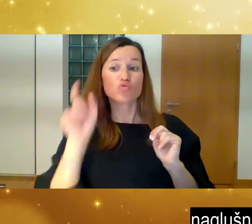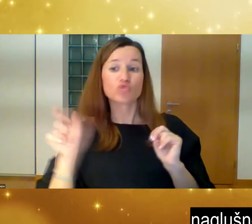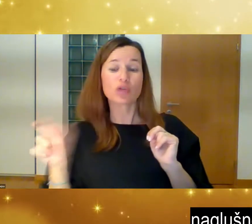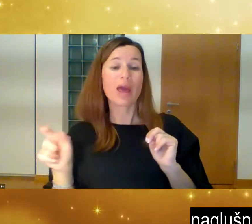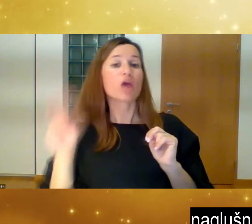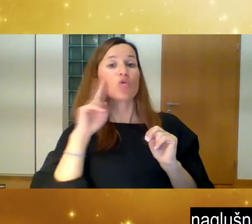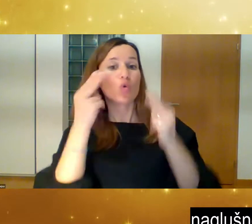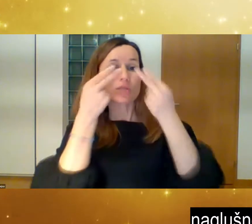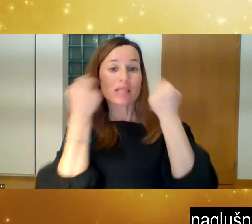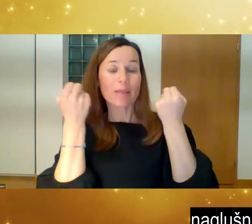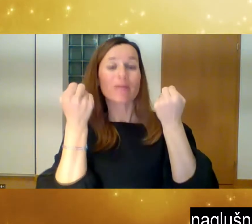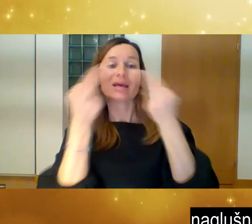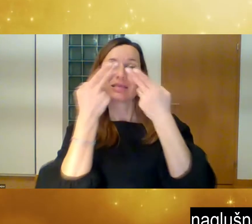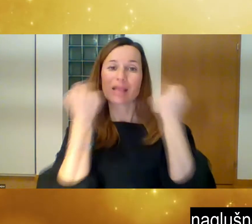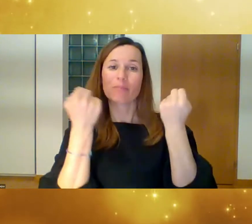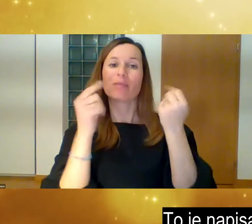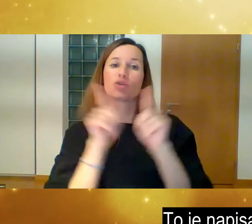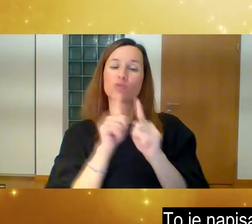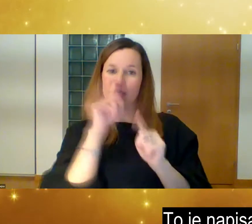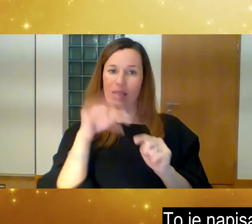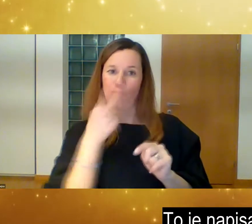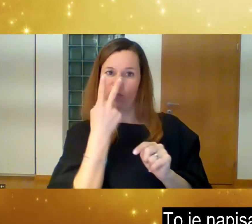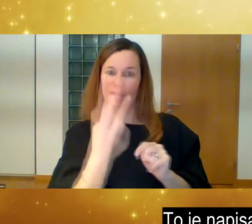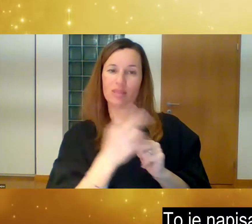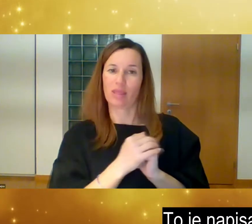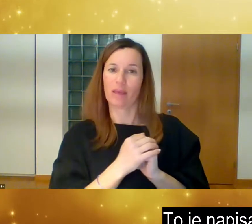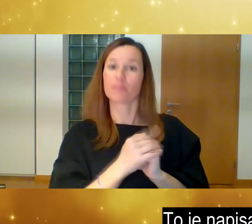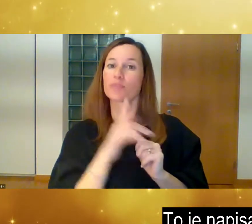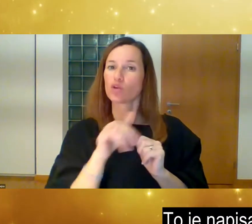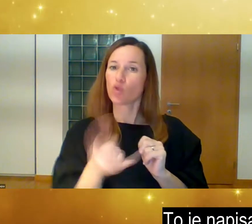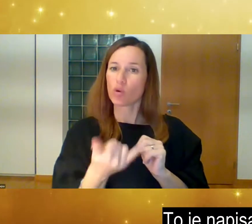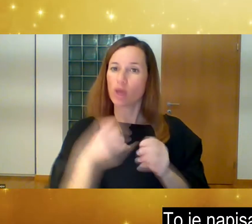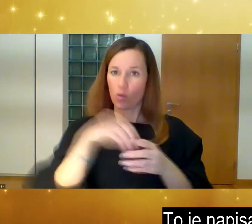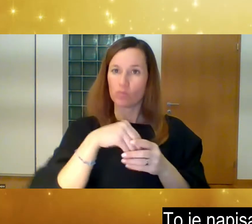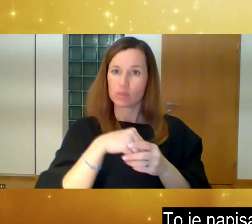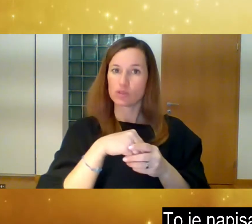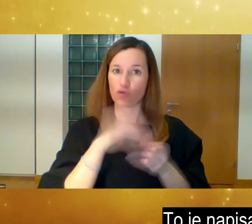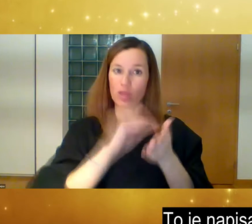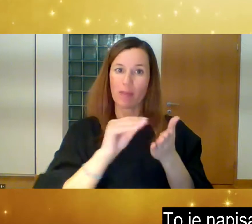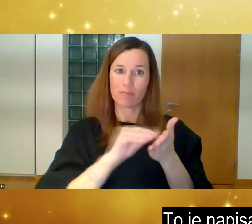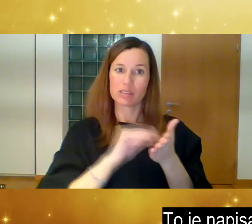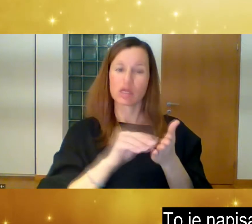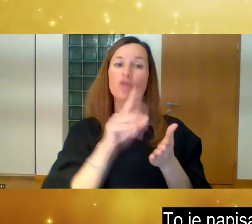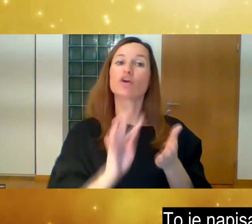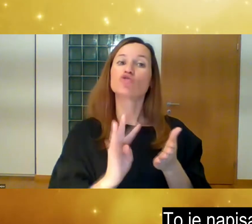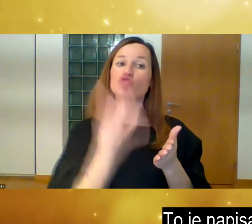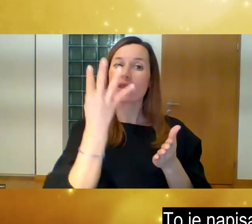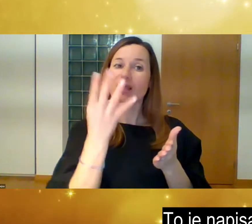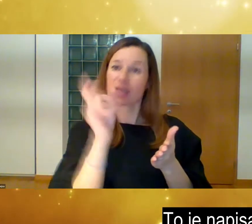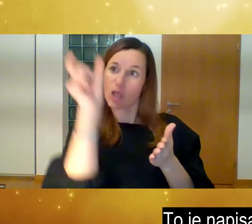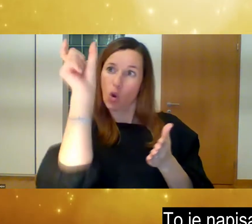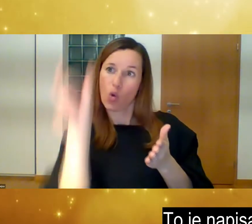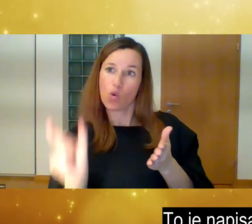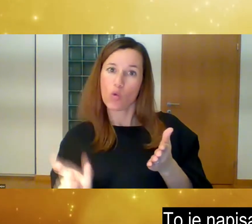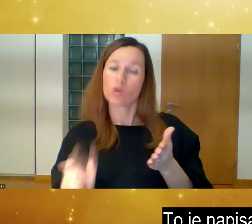gluhoslepe, slepe in slabovidne. To je v bistvu napisano tle v 4. koloni, ker